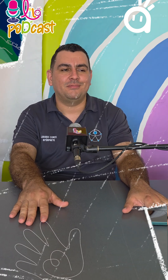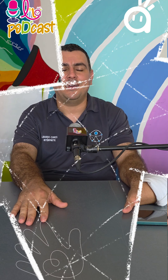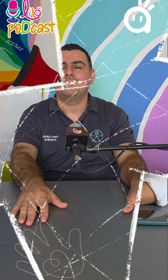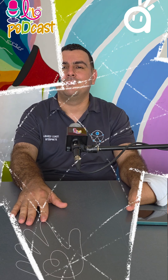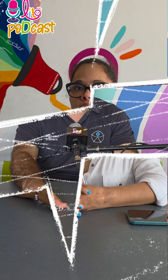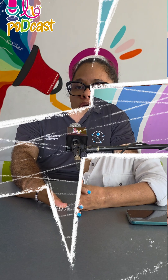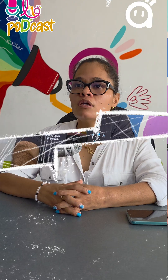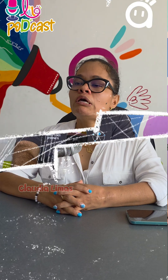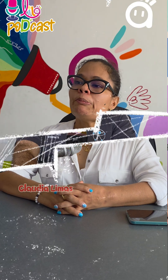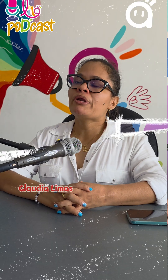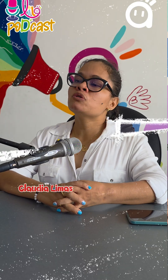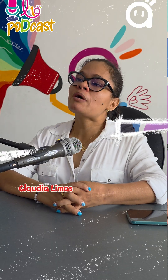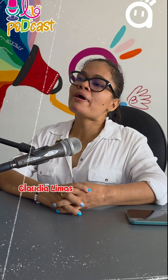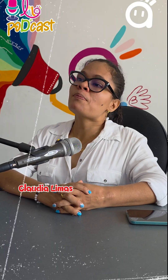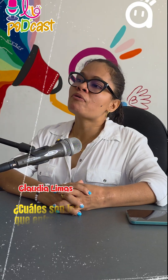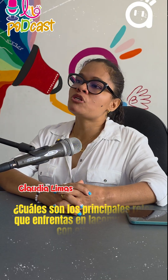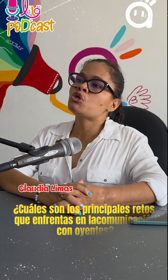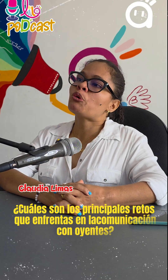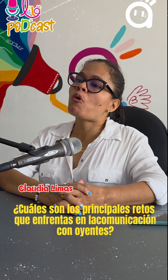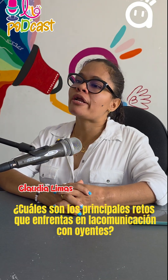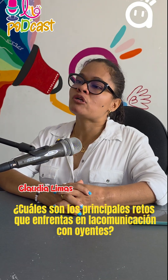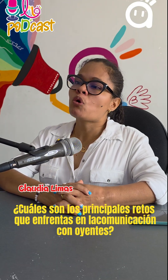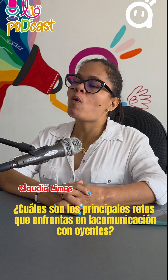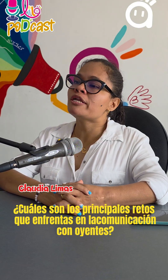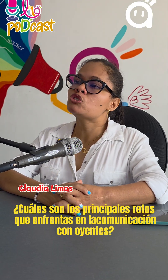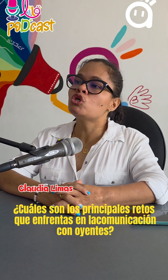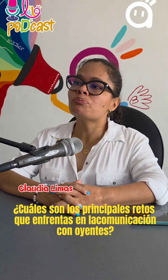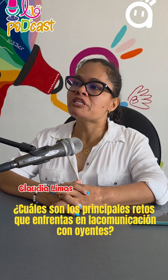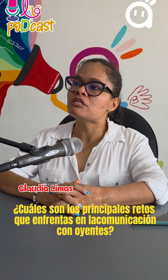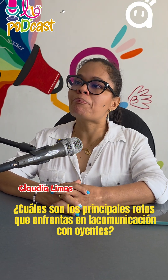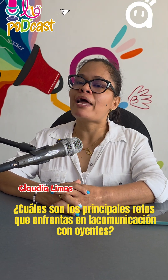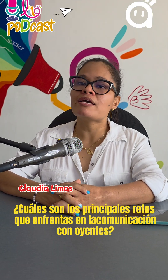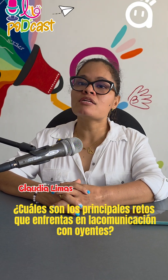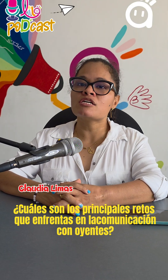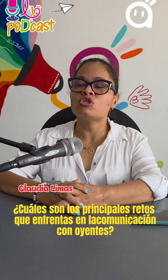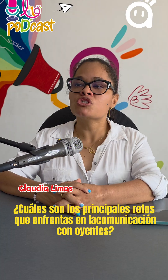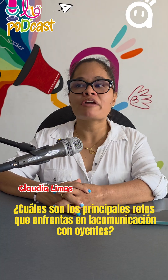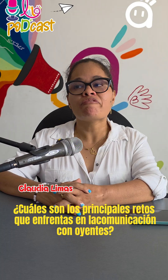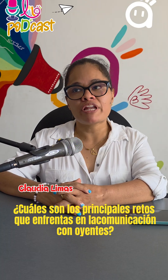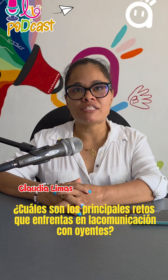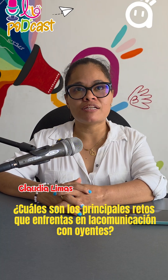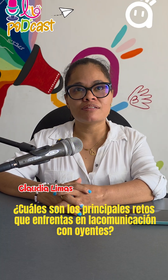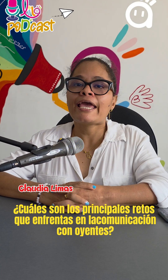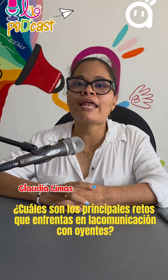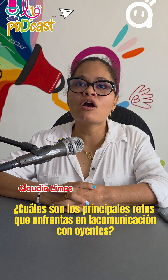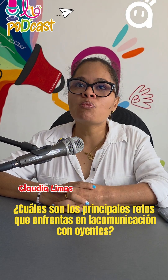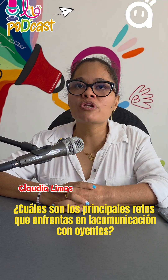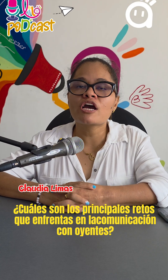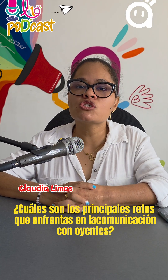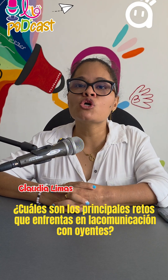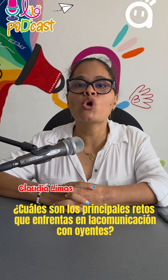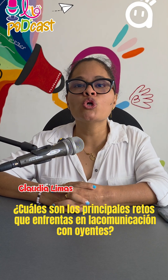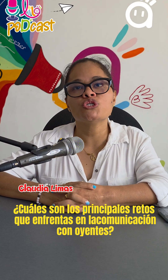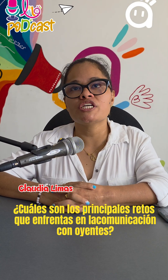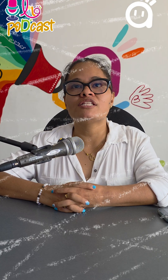preguntar. Pregunta para el profesor Juan. ¿Cuáles son los principales retos que enfrenta en la comunicación con oyentes?